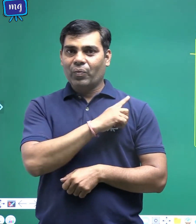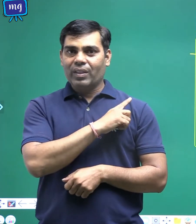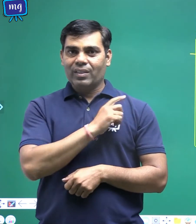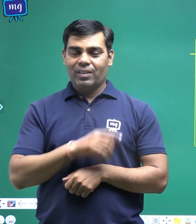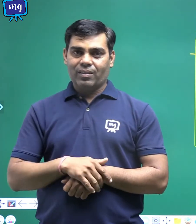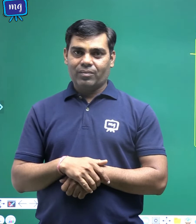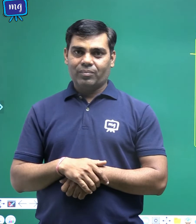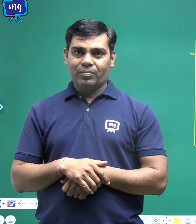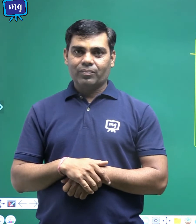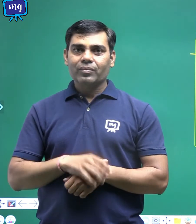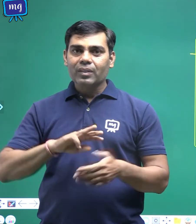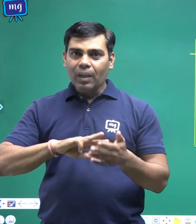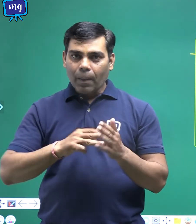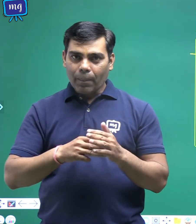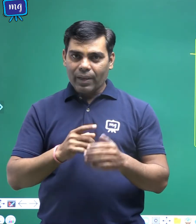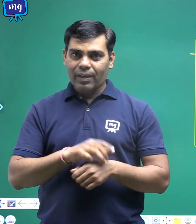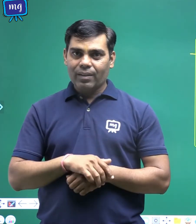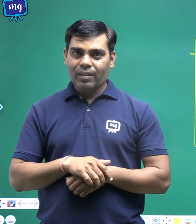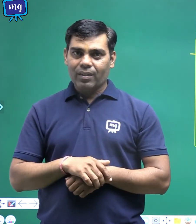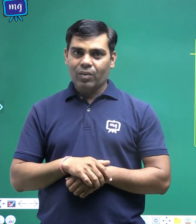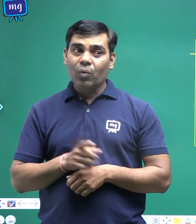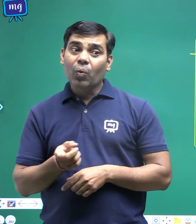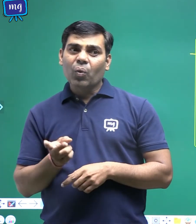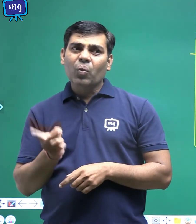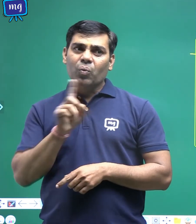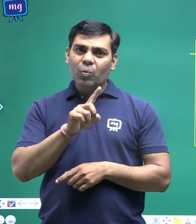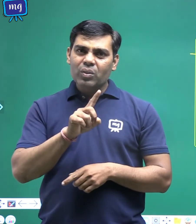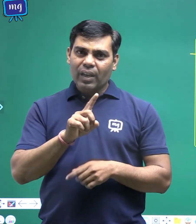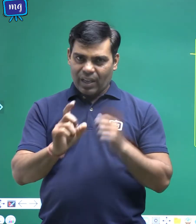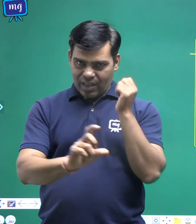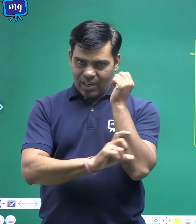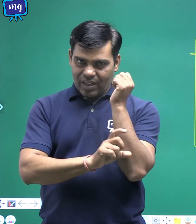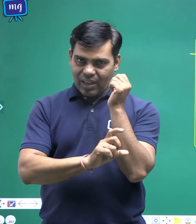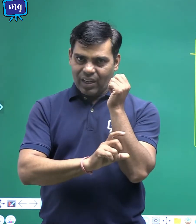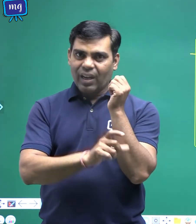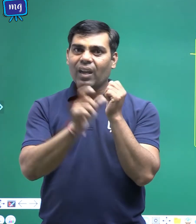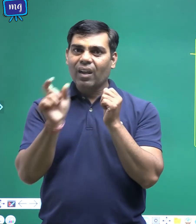विदेशी, अर्थ है दूसरे देश का।